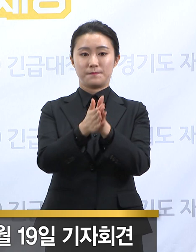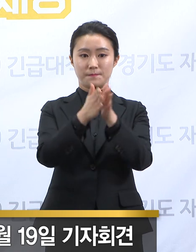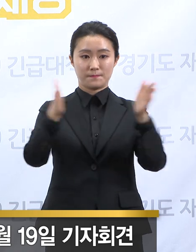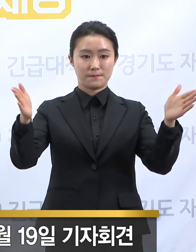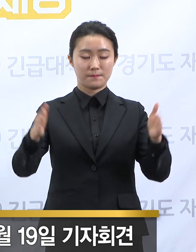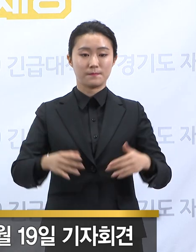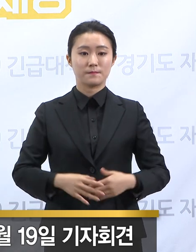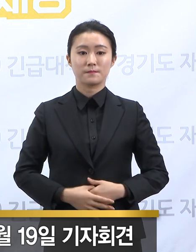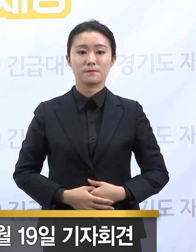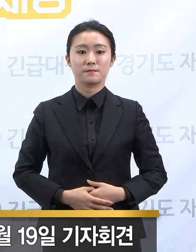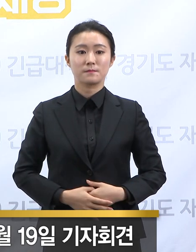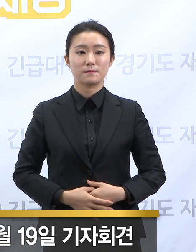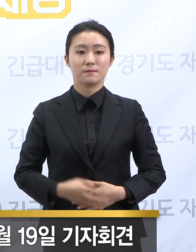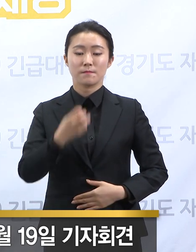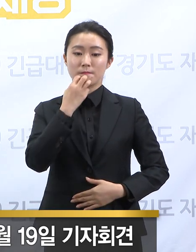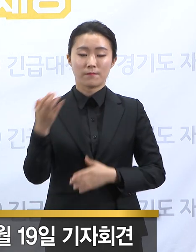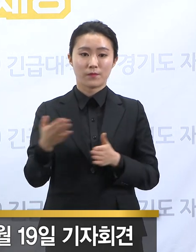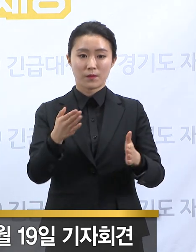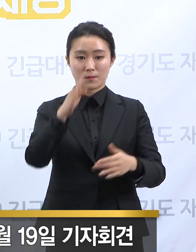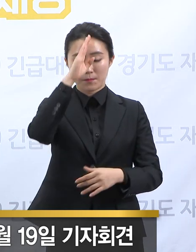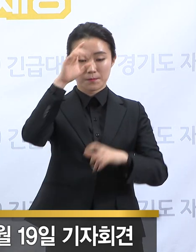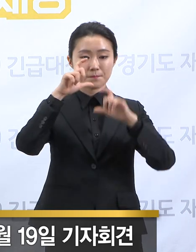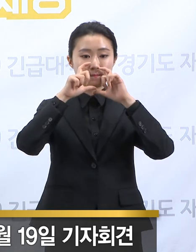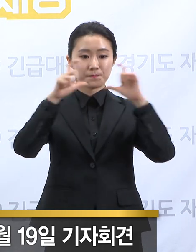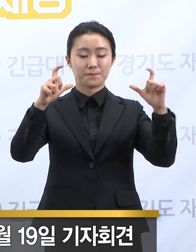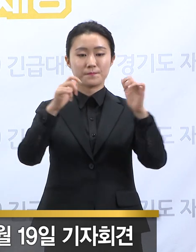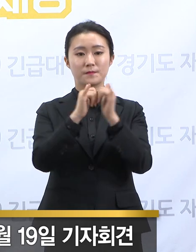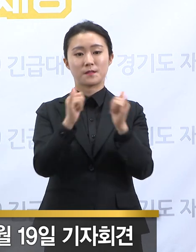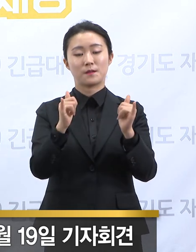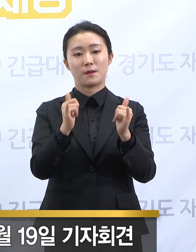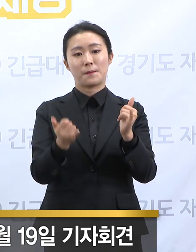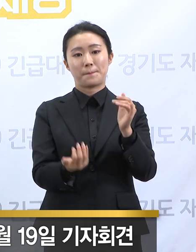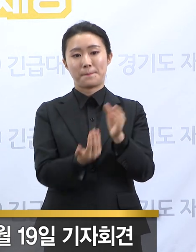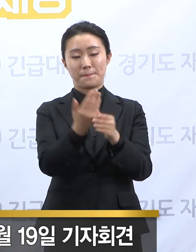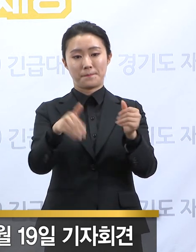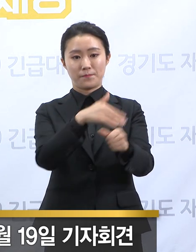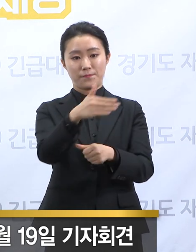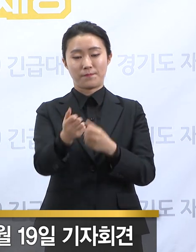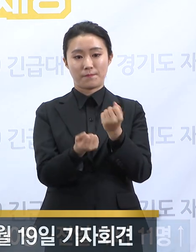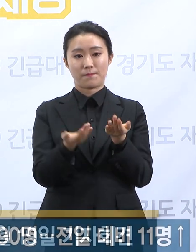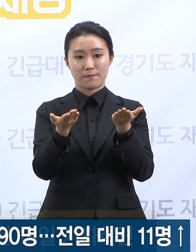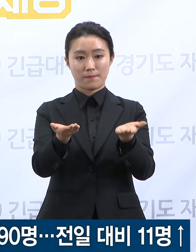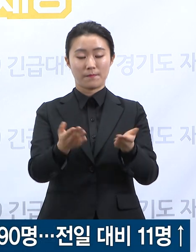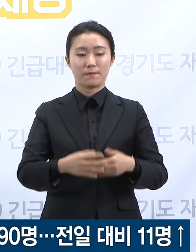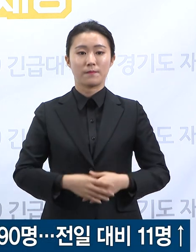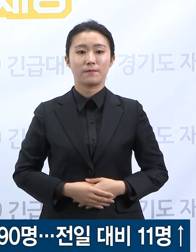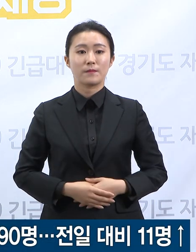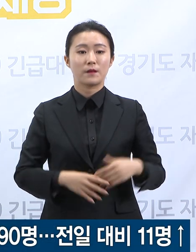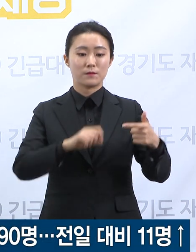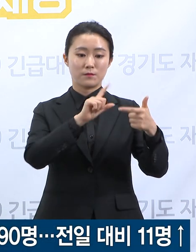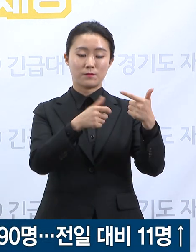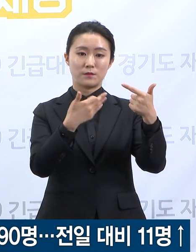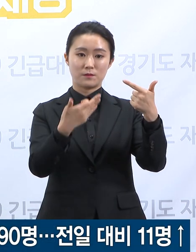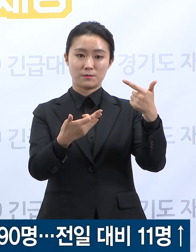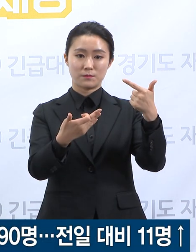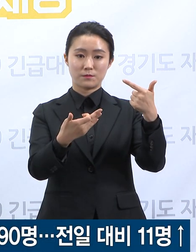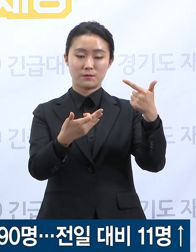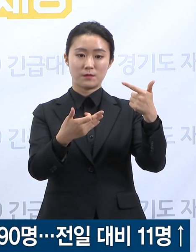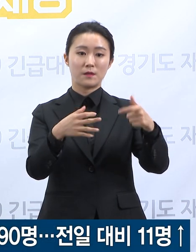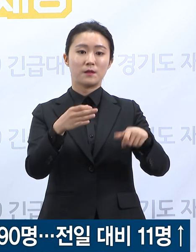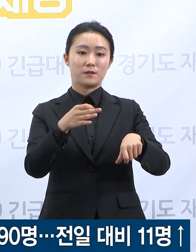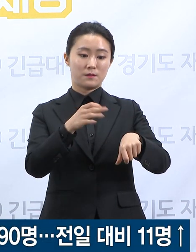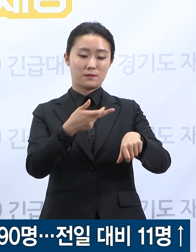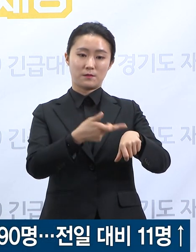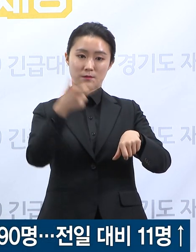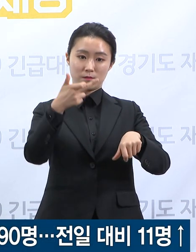시작하겠습니다. 경기도 확진자 발생 현황입니다. 질병관리본부 발표에 따르면 6월 19일 0시 기준